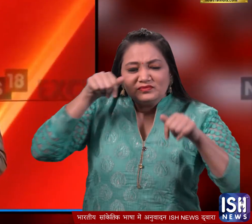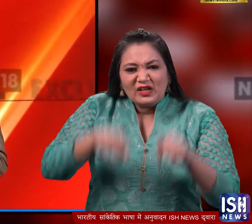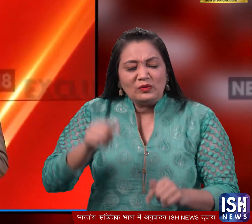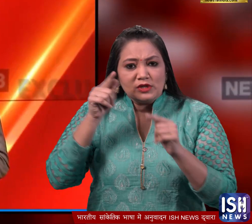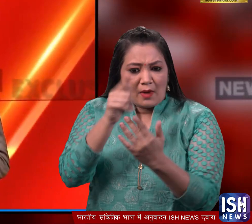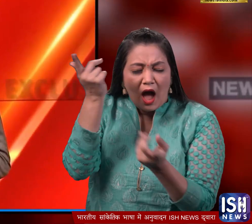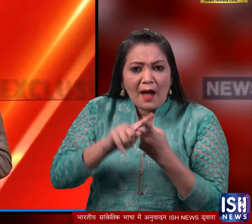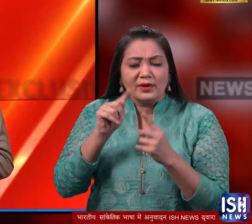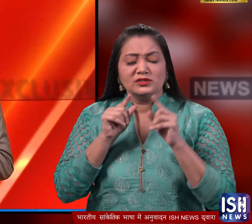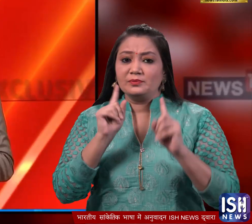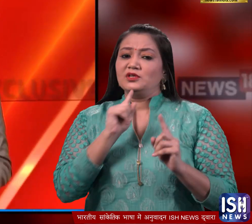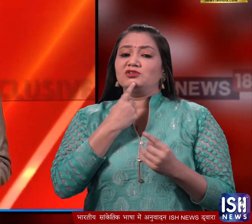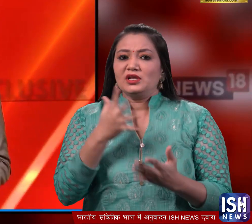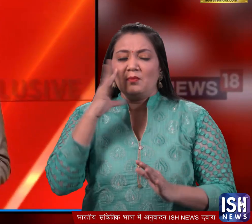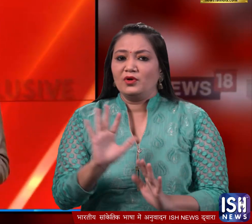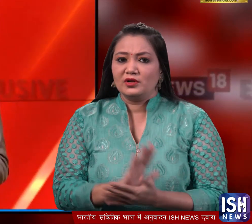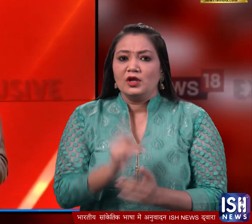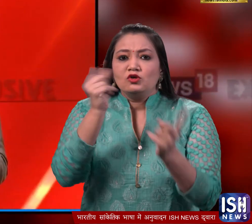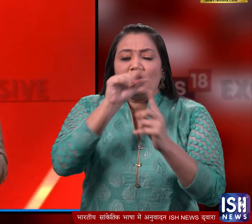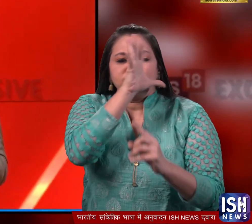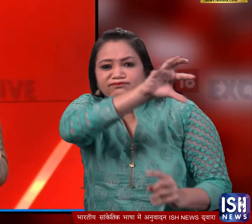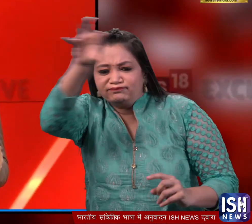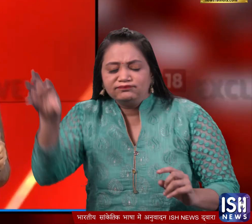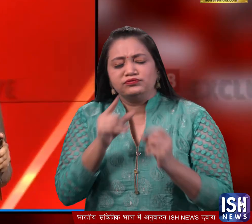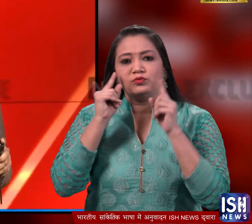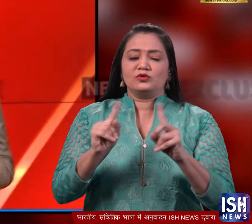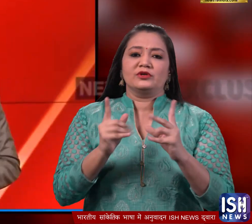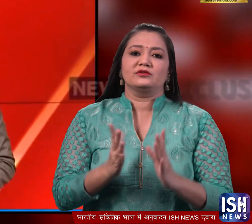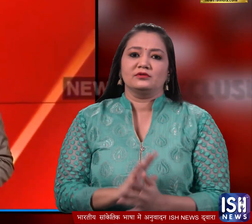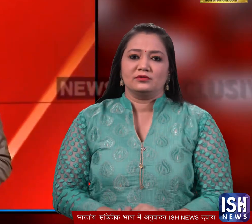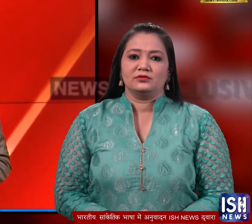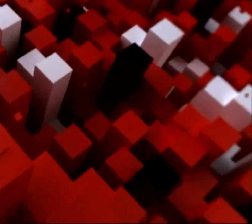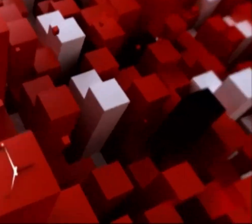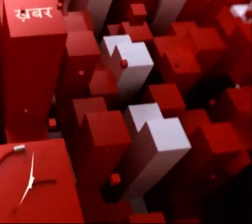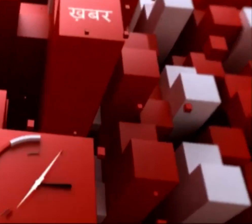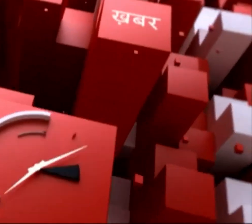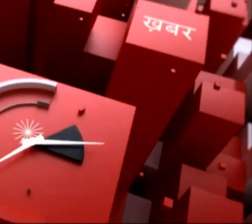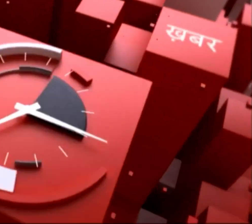ने इस बार भी धमकी को गंभीरता से लिया और यूपी के सभी रेलवे स्टेशनों पर चौकसी बढ़ा दी गई।